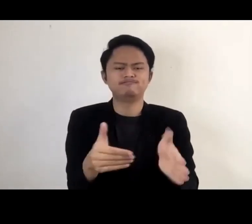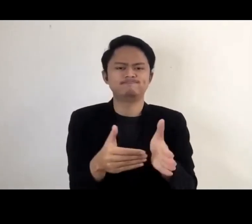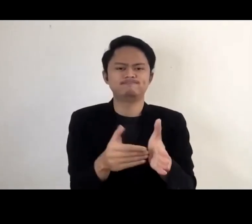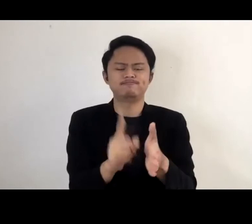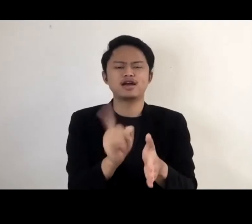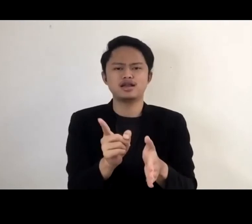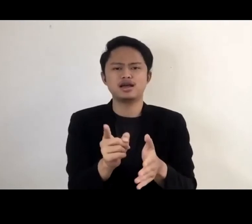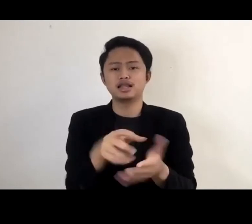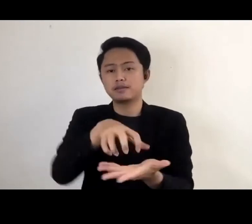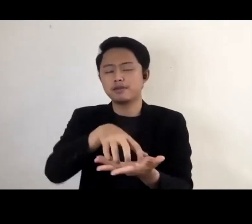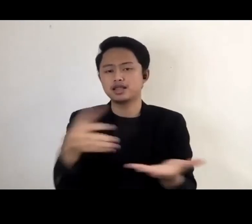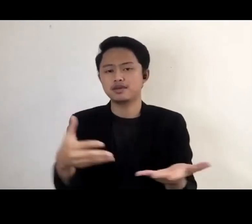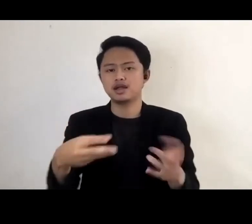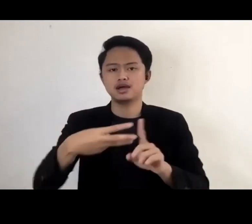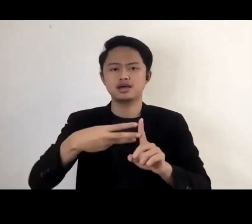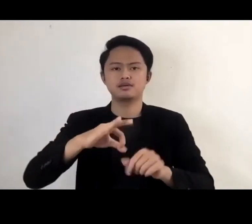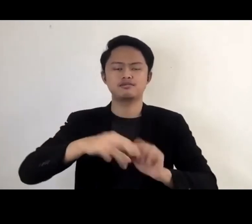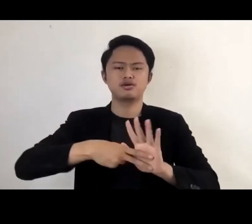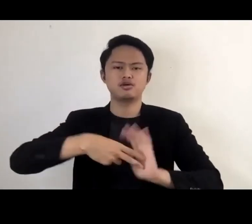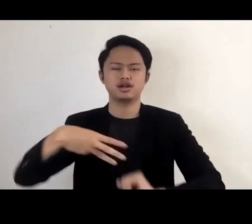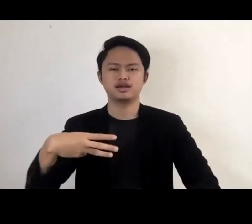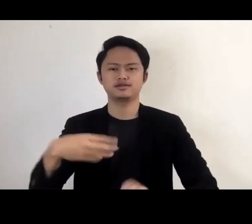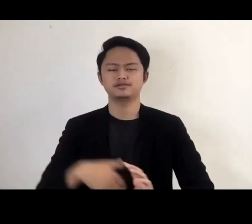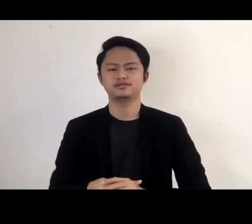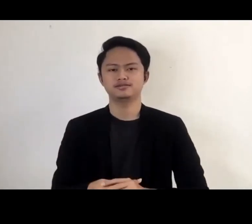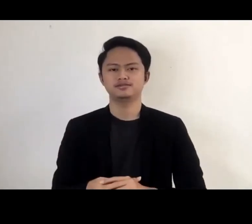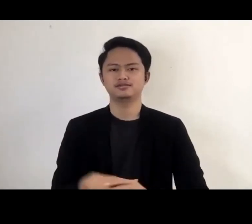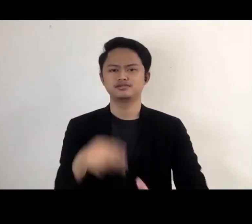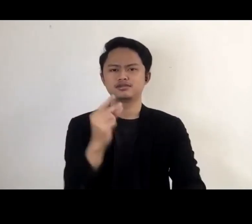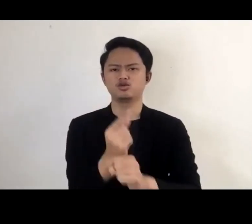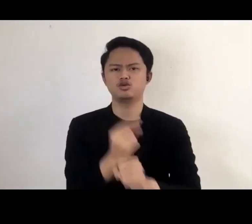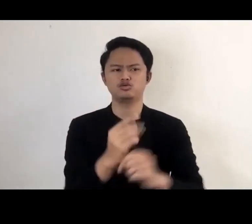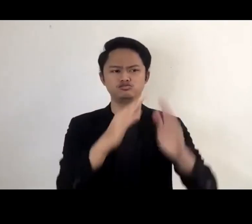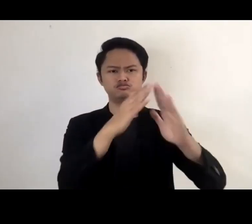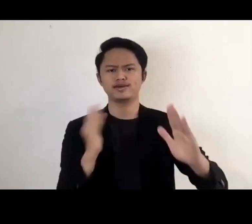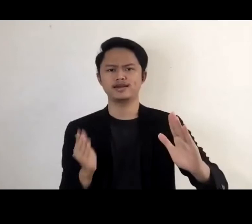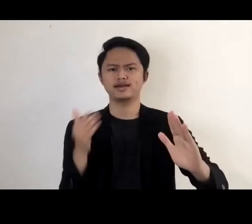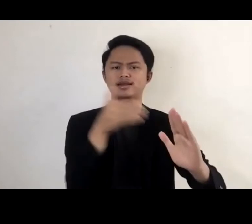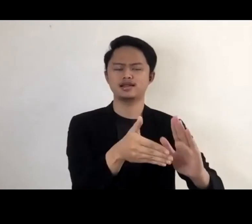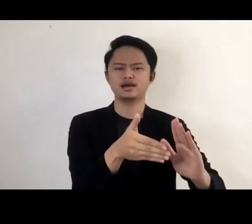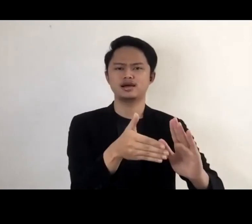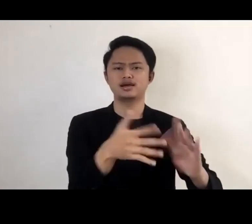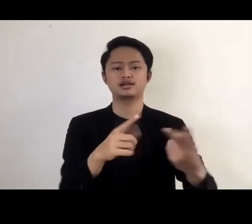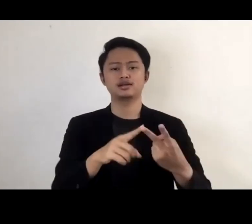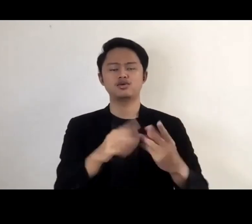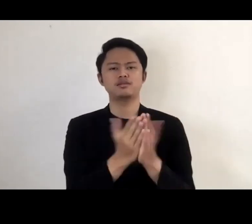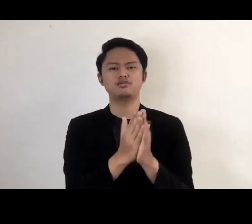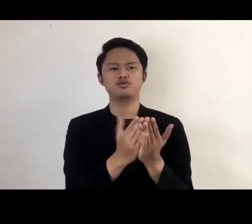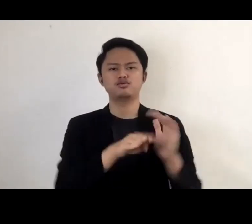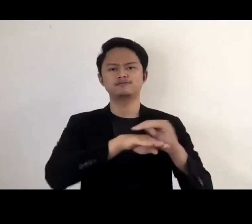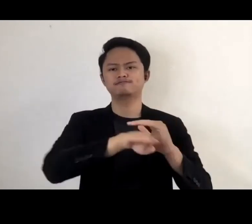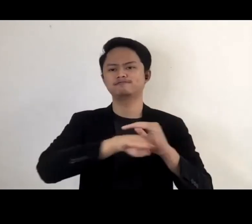Kabupaten Bone, ya, bagaimana kegiatan guru kunjung dan distribusi buku bacaan dapat